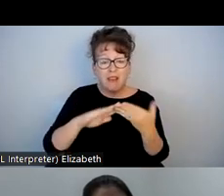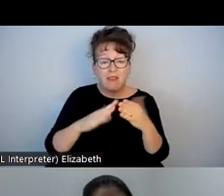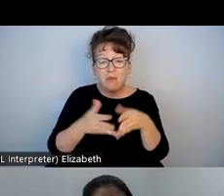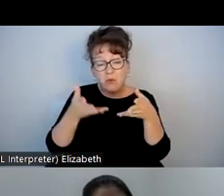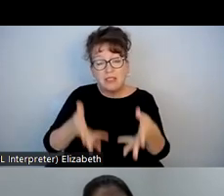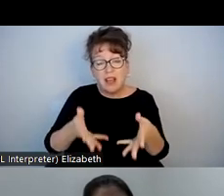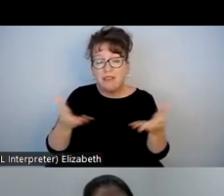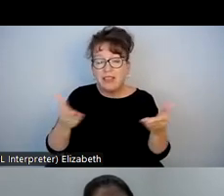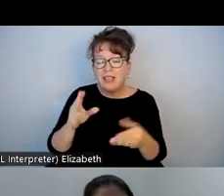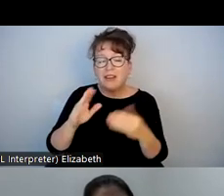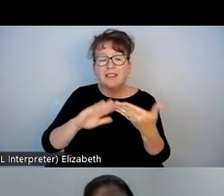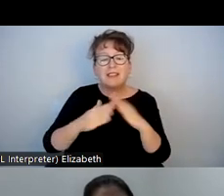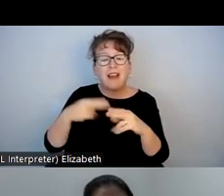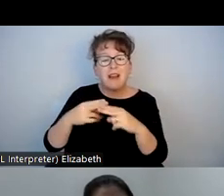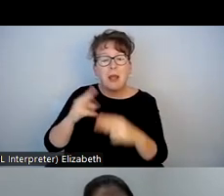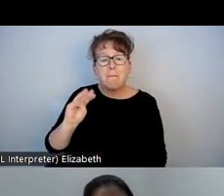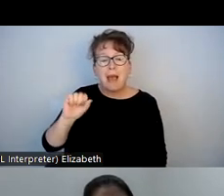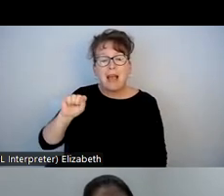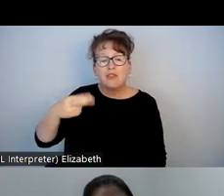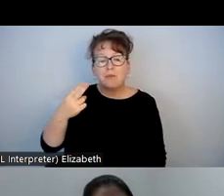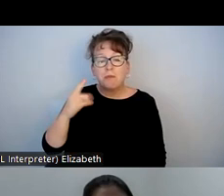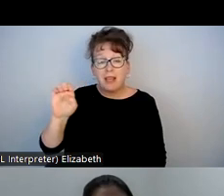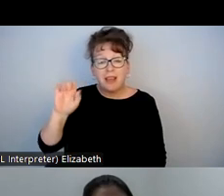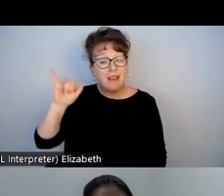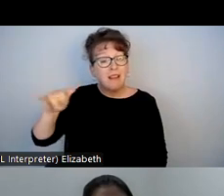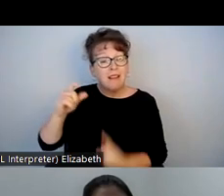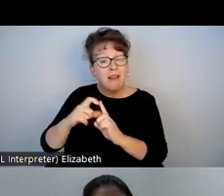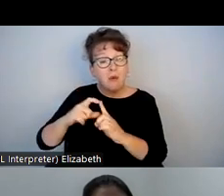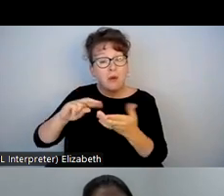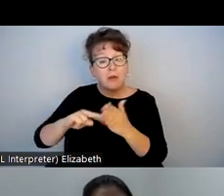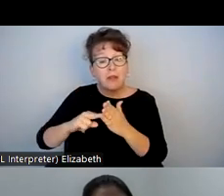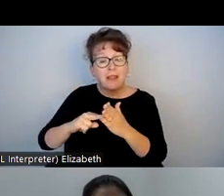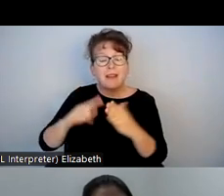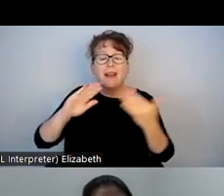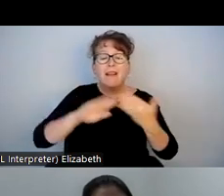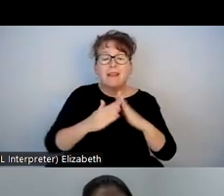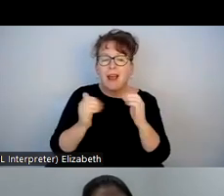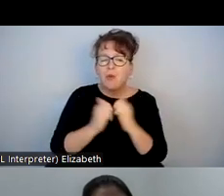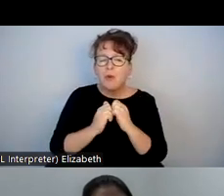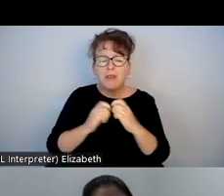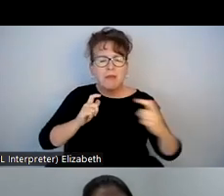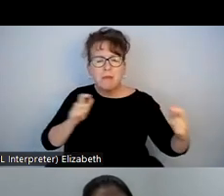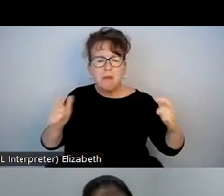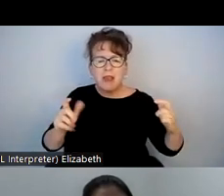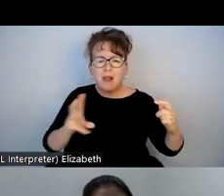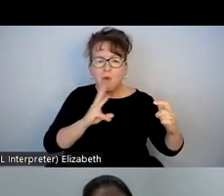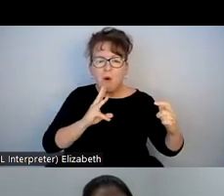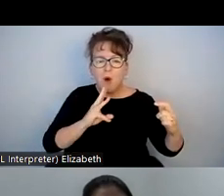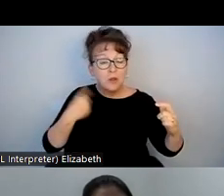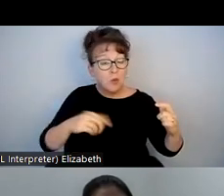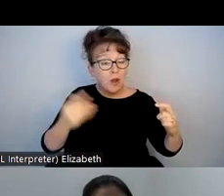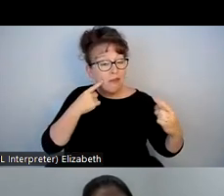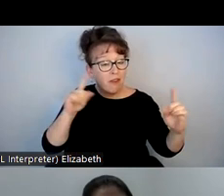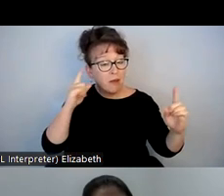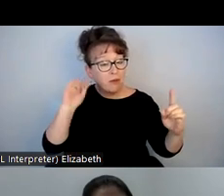o cinco en maspi maspi quiere decir el lugar de las grandes aguas son es